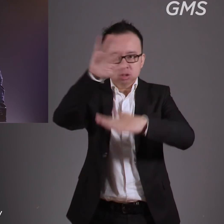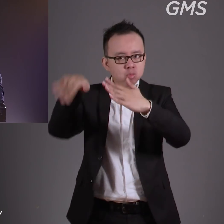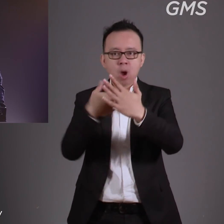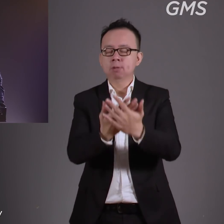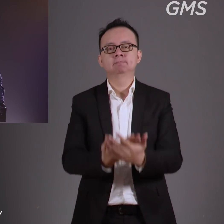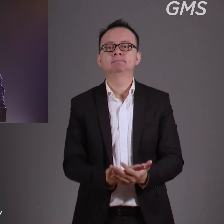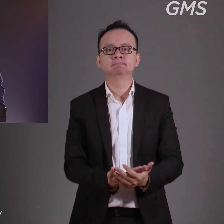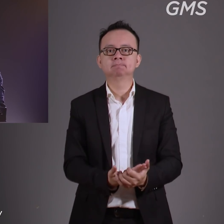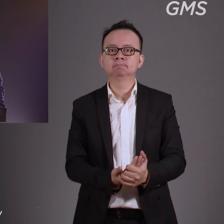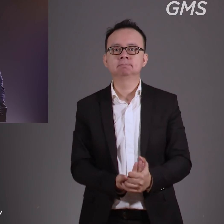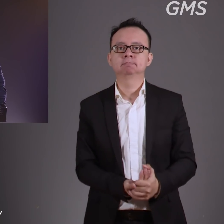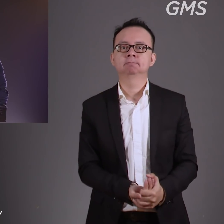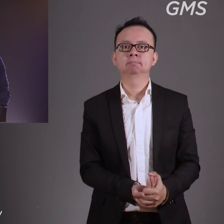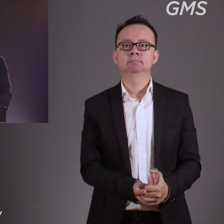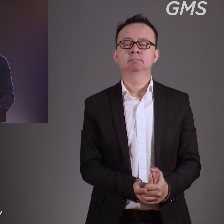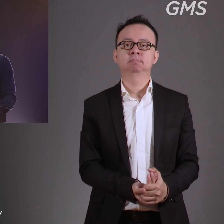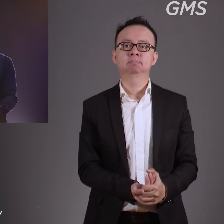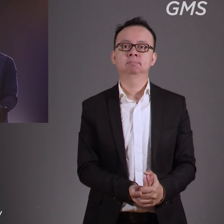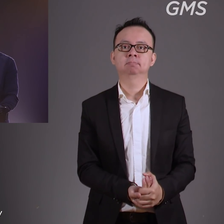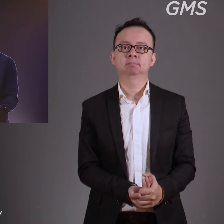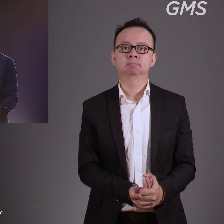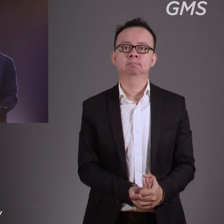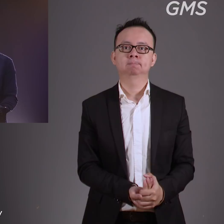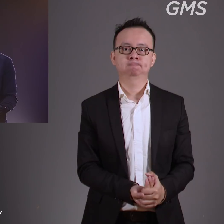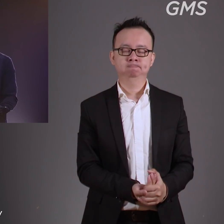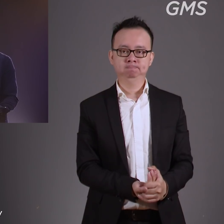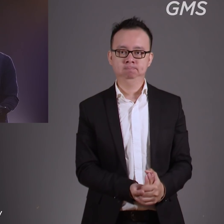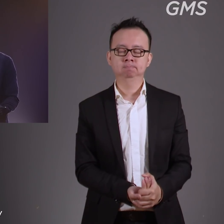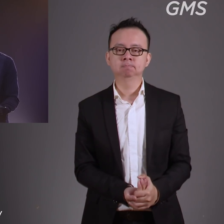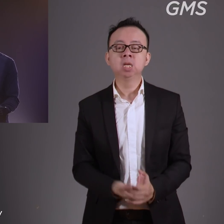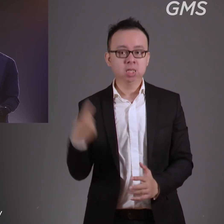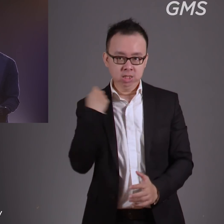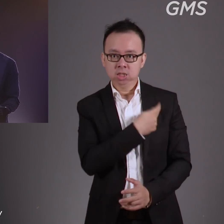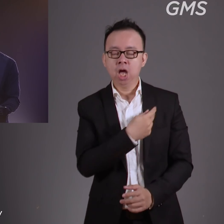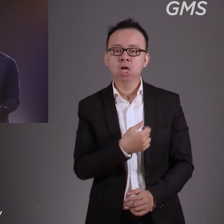Luar biasa. Dari sini kita tahu bahwa pemberontakan pada Tuhan berujung maut.